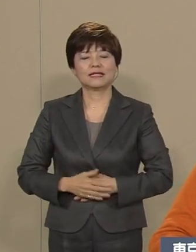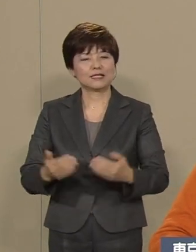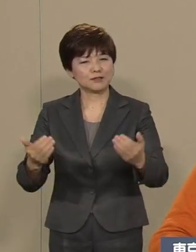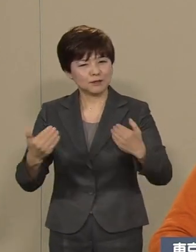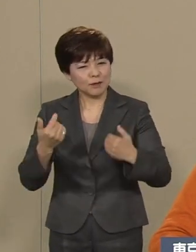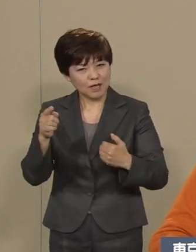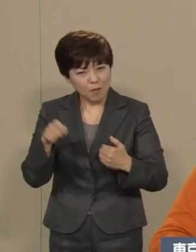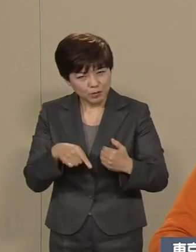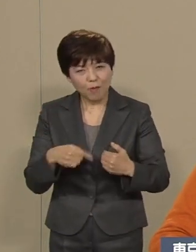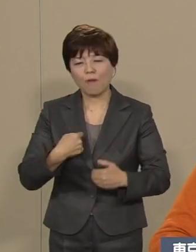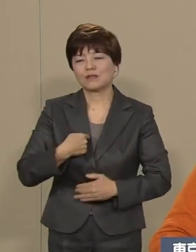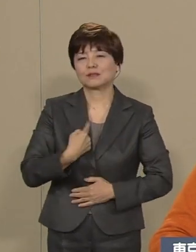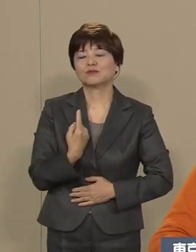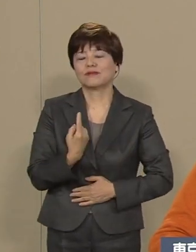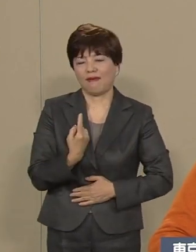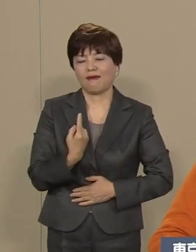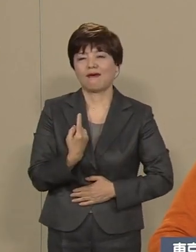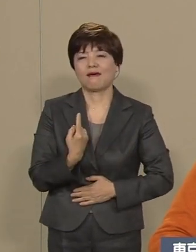自分